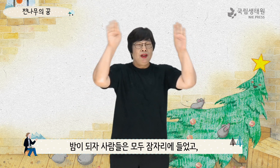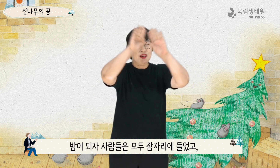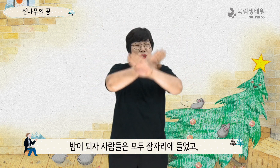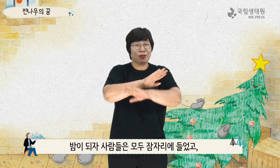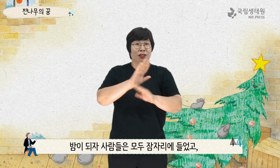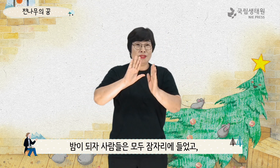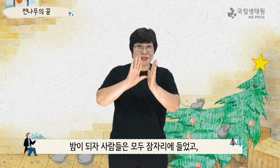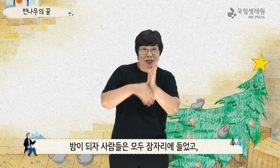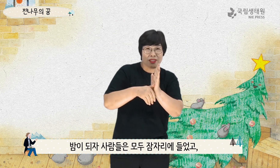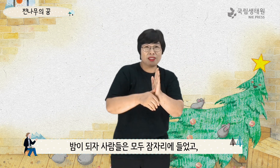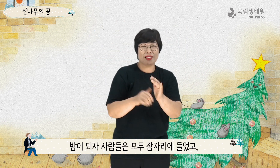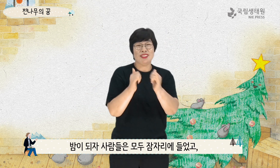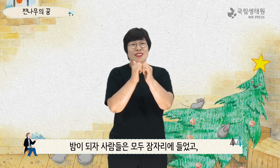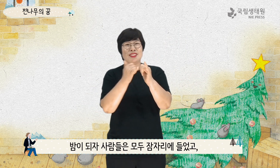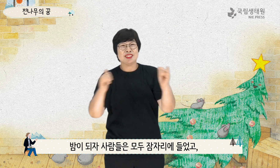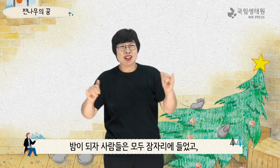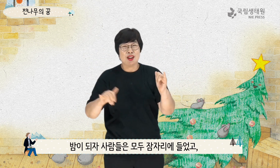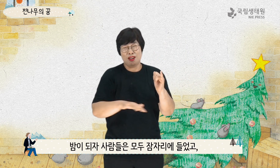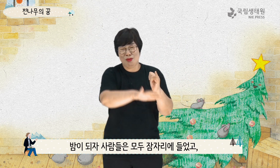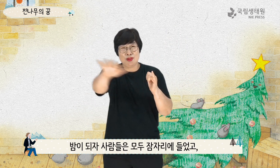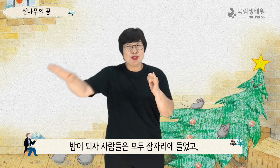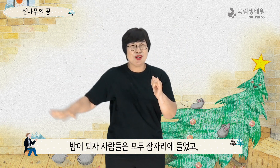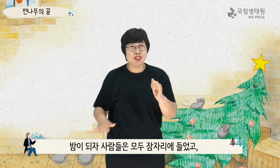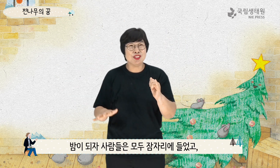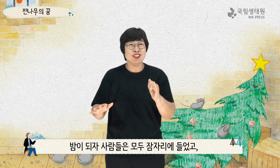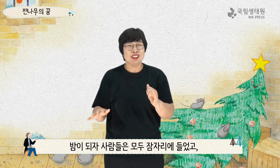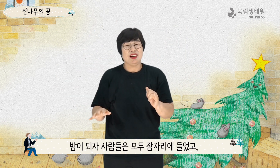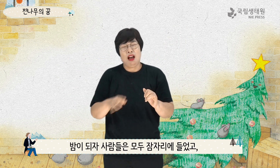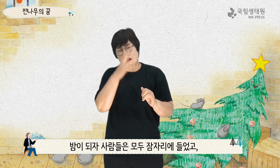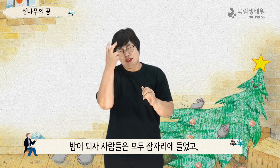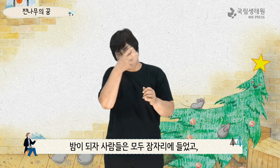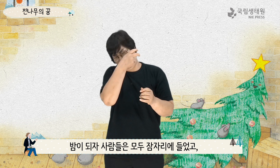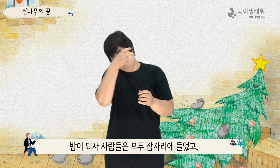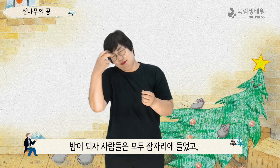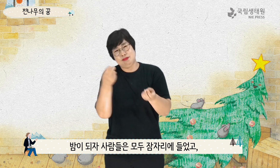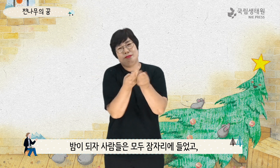밤이 되자 사람들은 모두 잠자리에 들었고